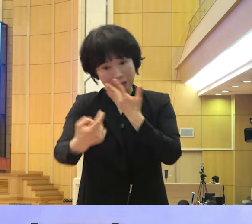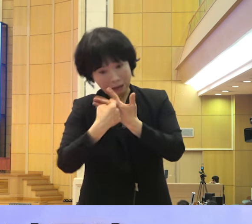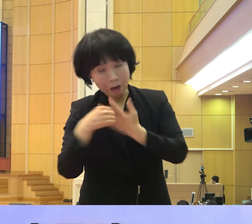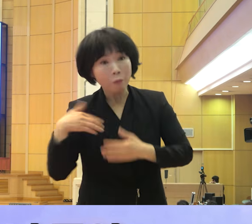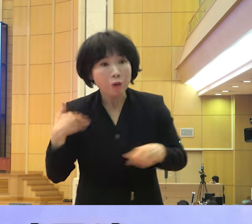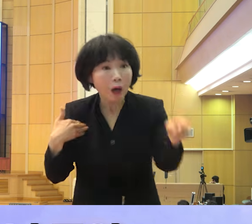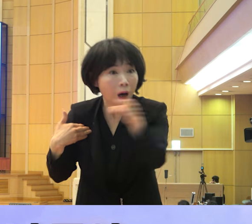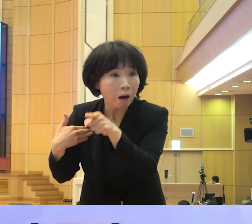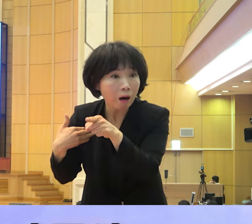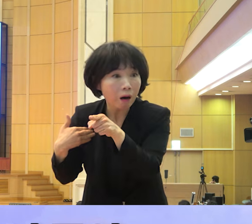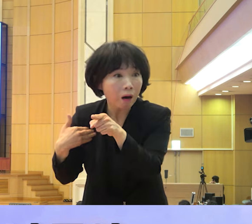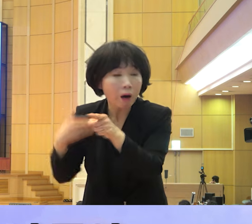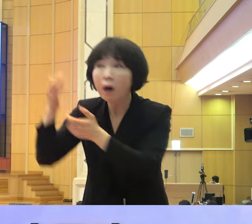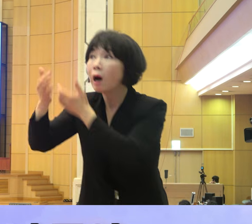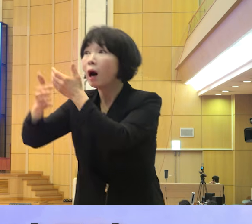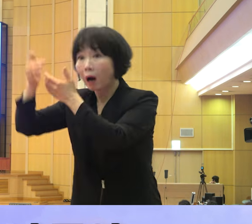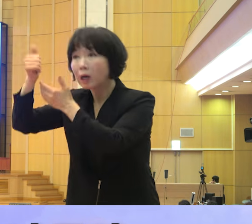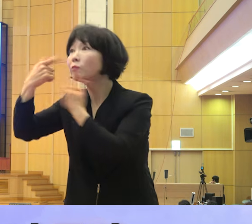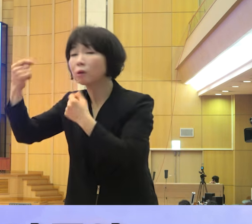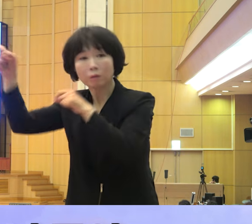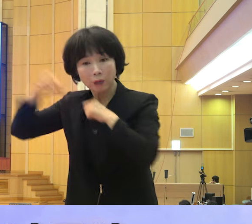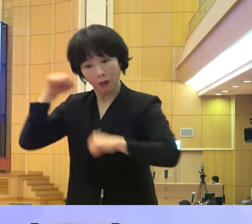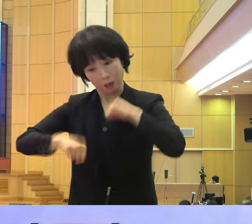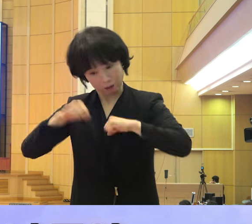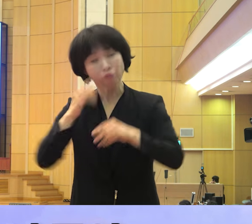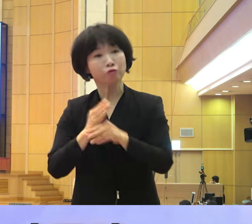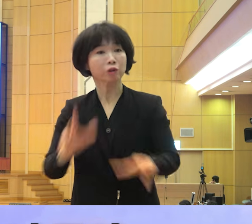하나님이 행하는 걸 지금 내가 하고 있잖아.